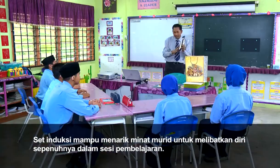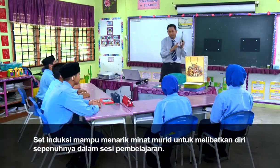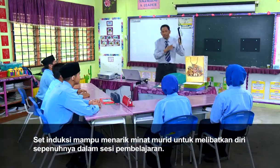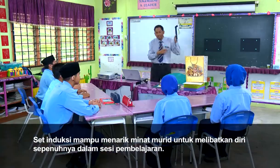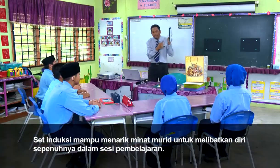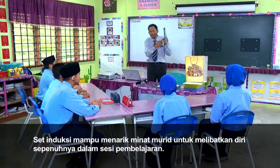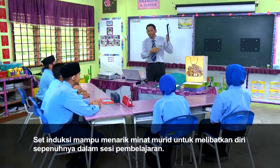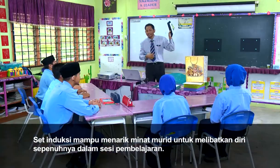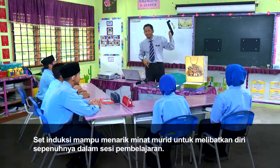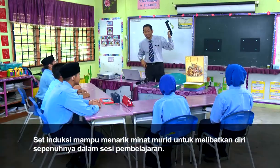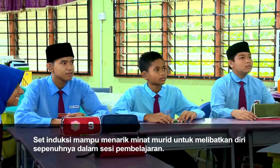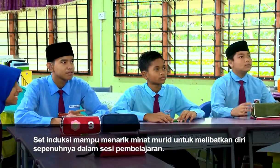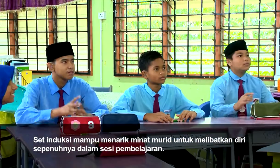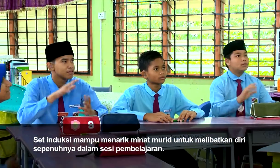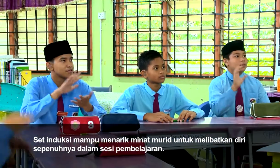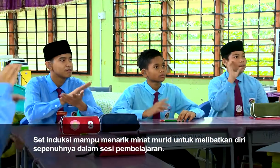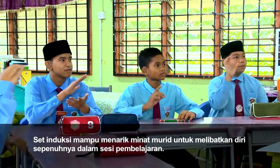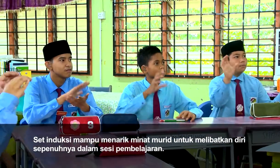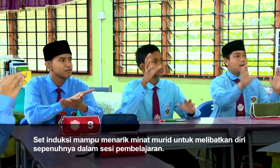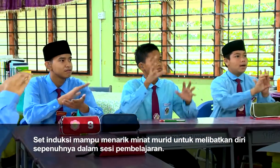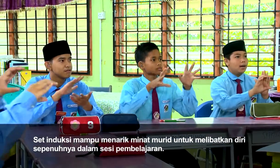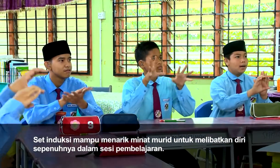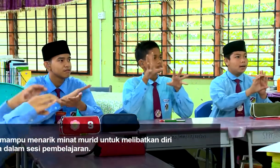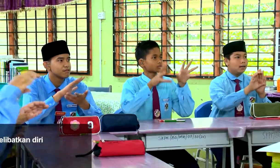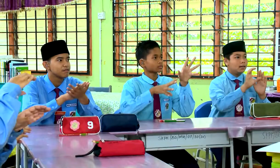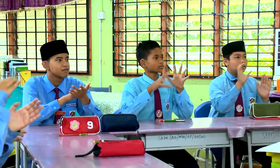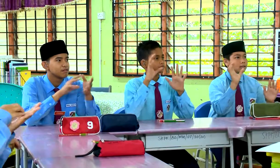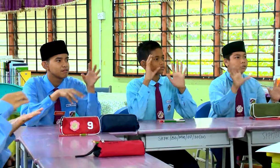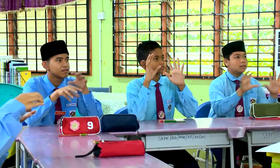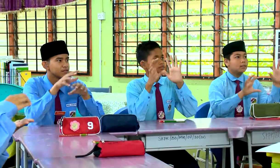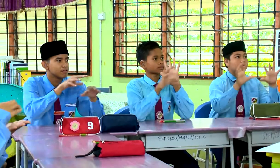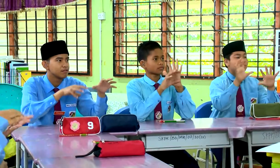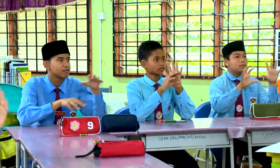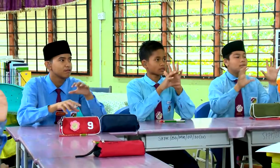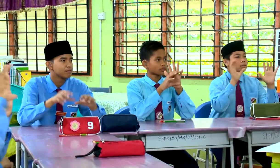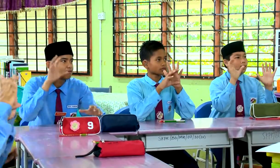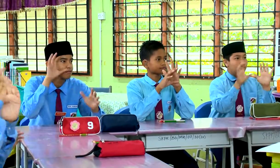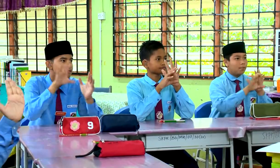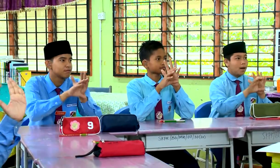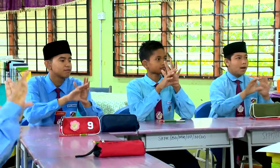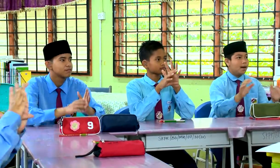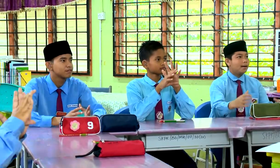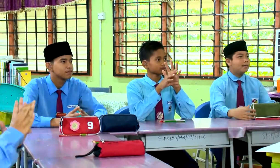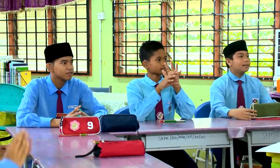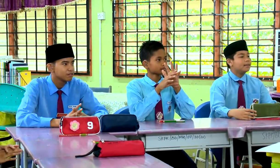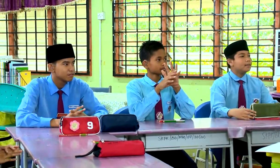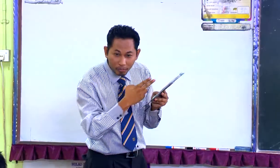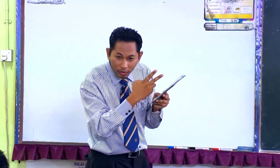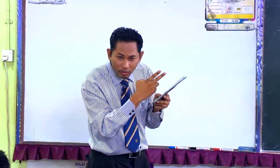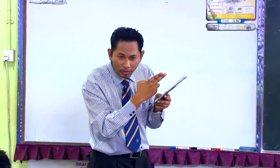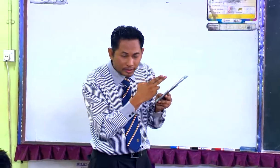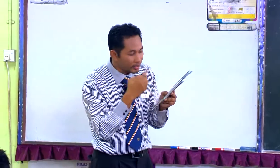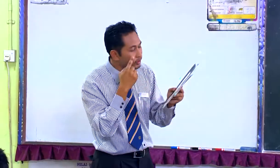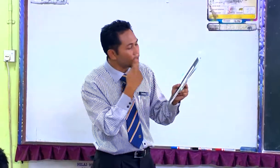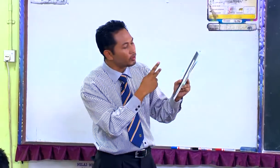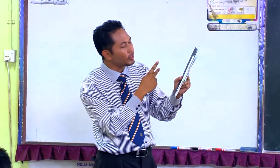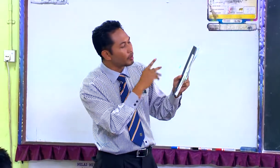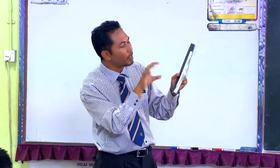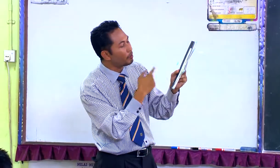apa ni? Tak apa ni? Gambar. Gambar ni telah saya potong. Saya tak tahu tengok gambar apa